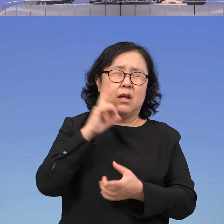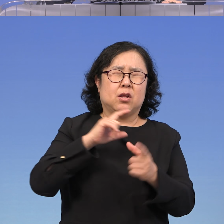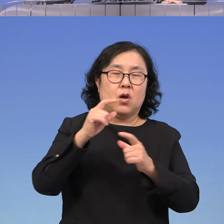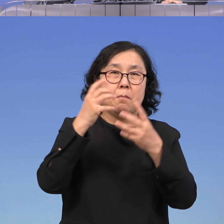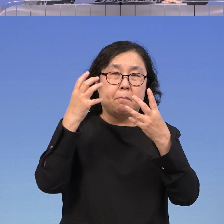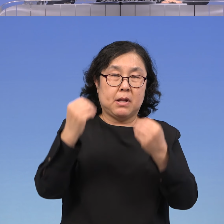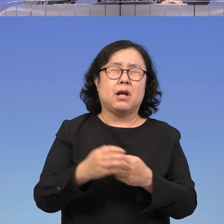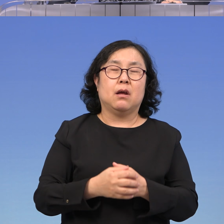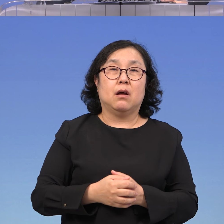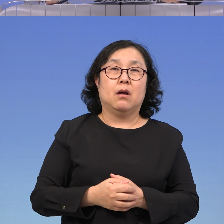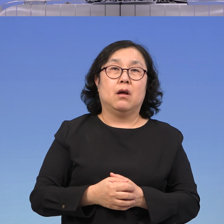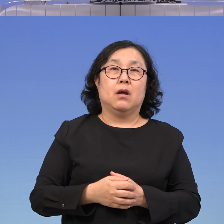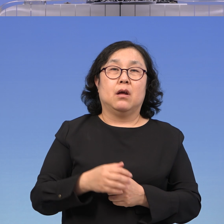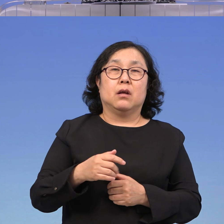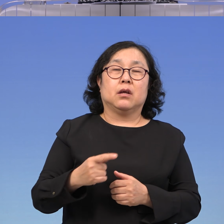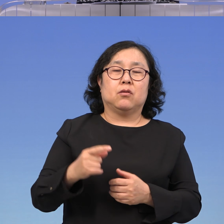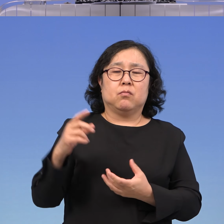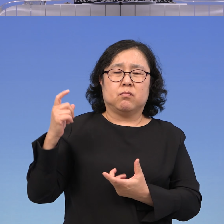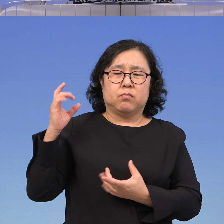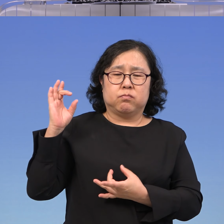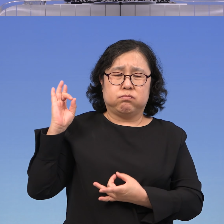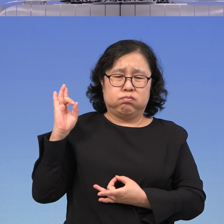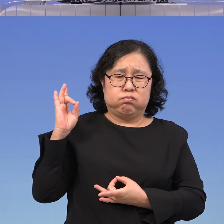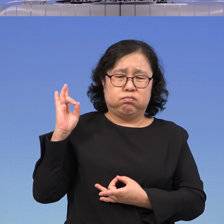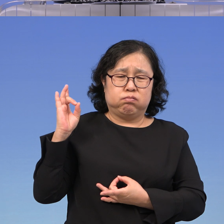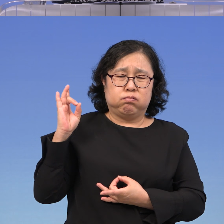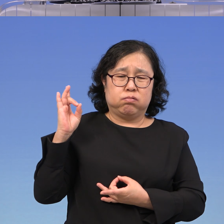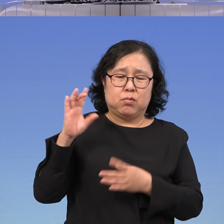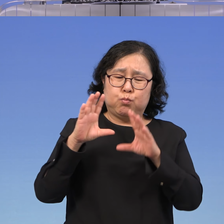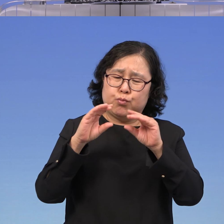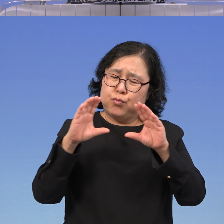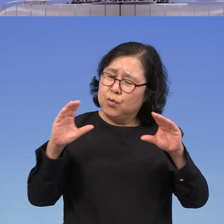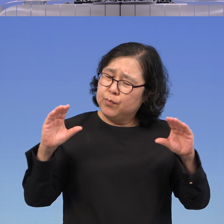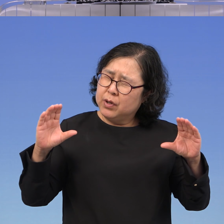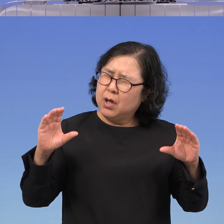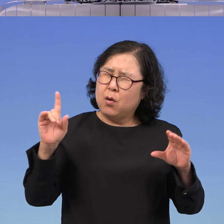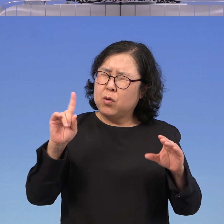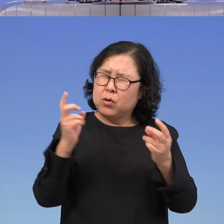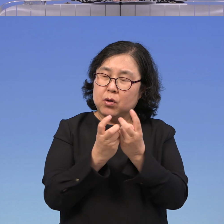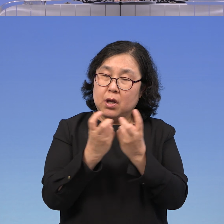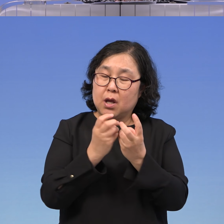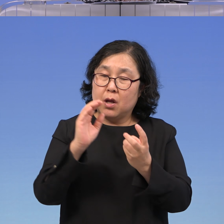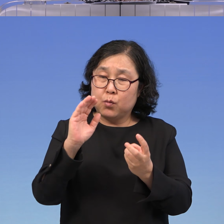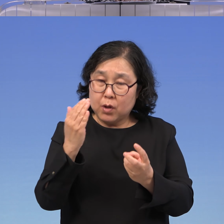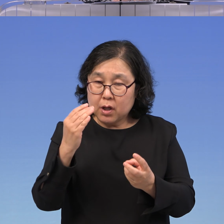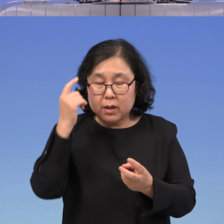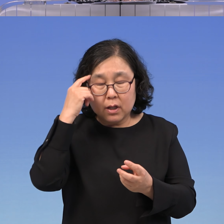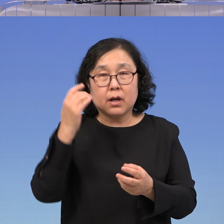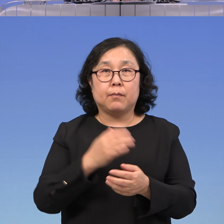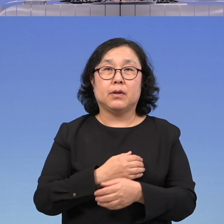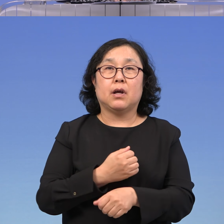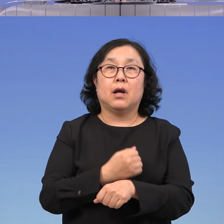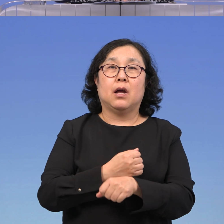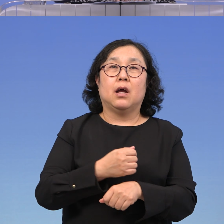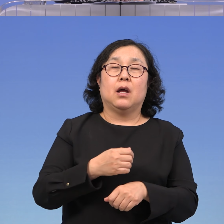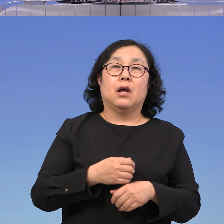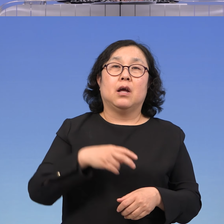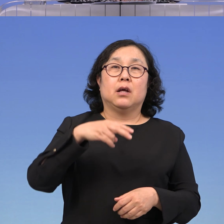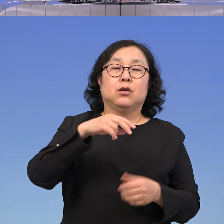아닙니까 언제 이 경직이 좀 풀릴까 문득 이런생각이 들더라구요 시체는